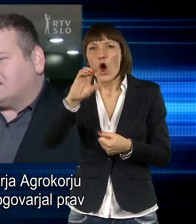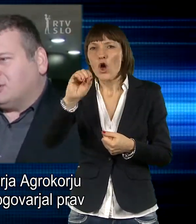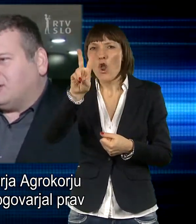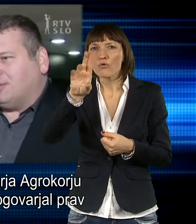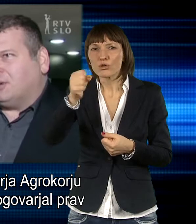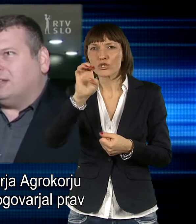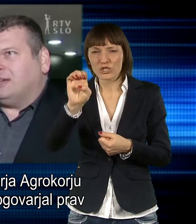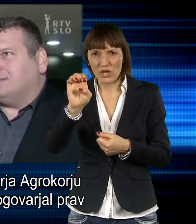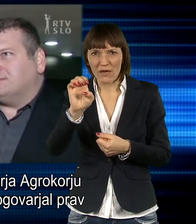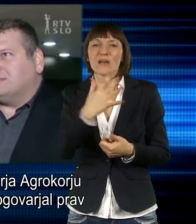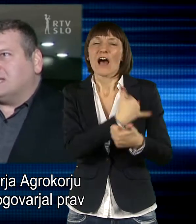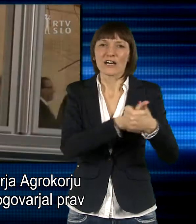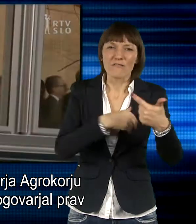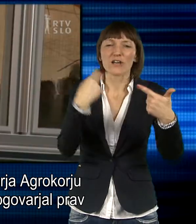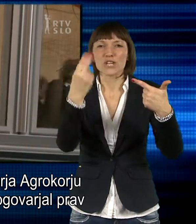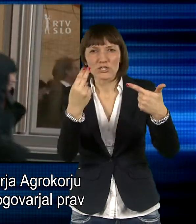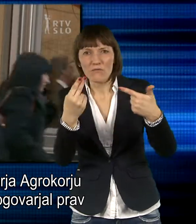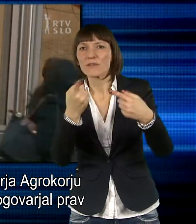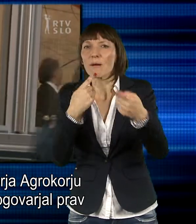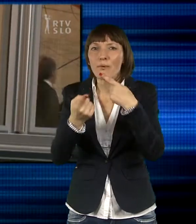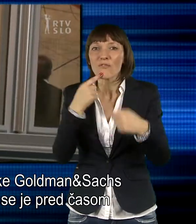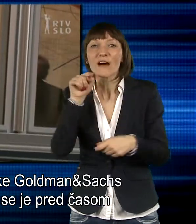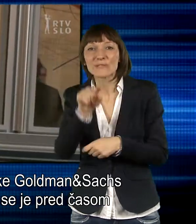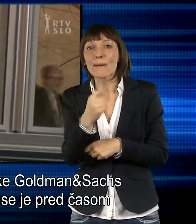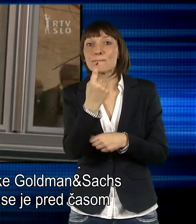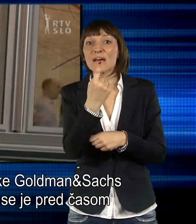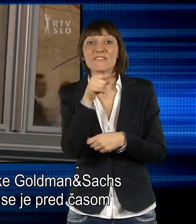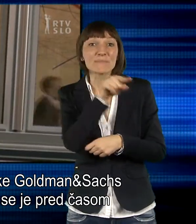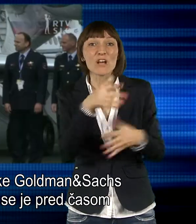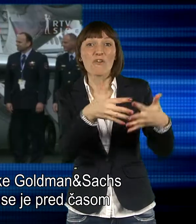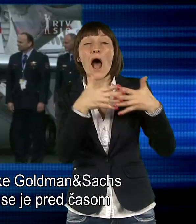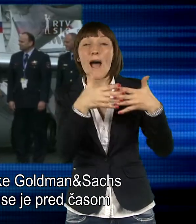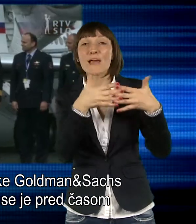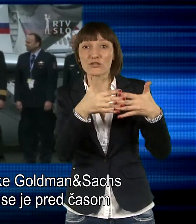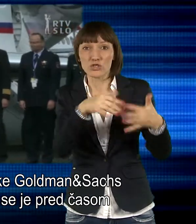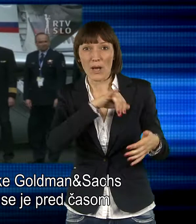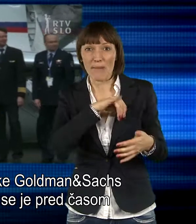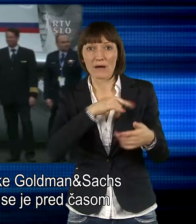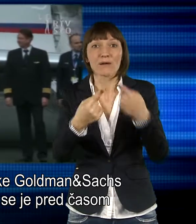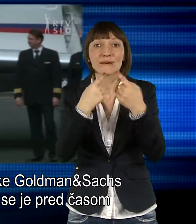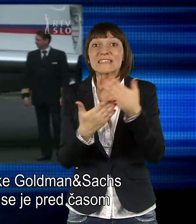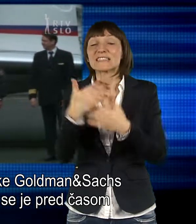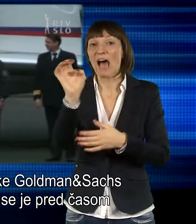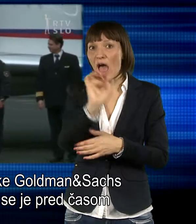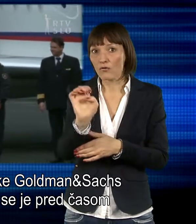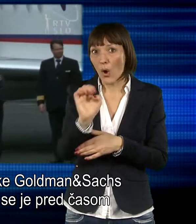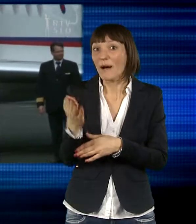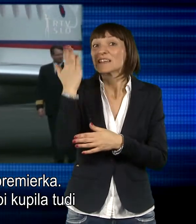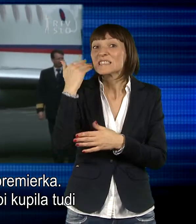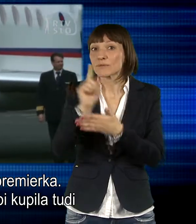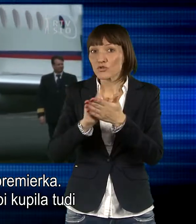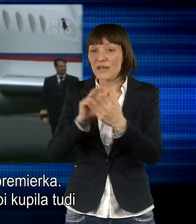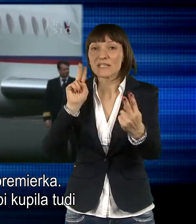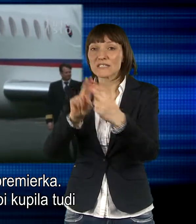prodaje Mercatorja Agrokorju in reprogramu pogovarjal prav s prvim človekom banke Goldman Sachs za Evropo, s katerim se je pred